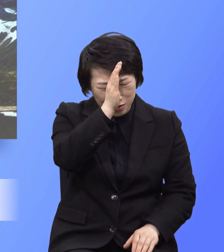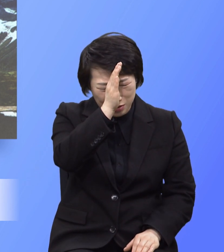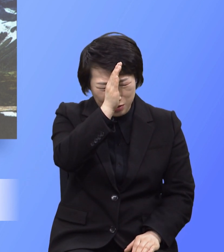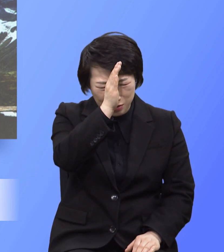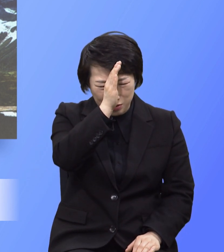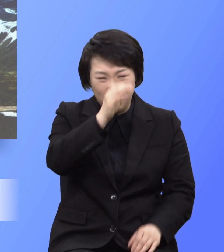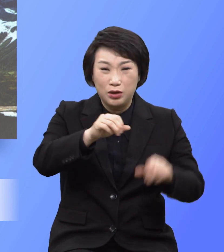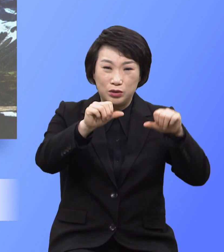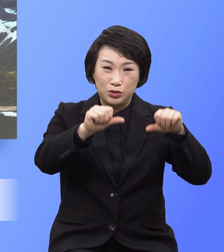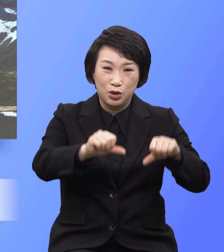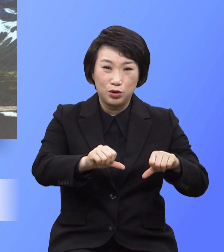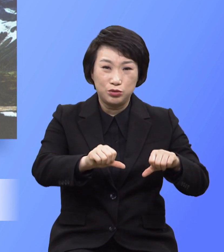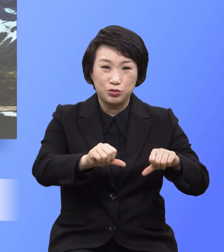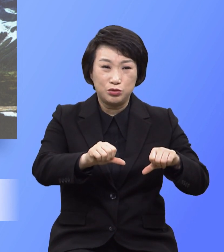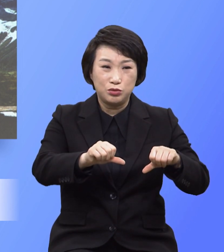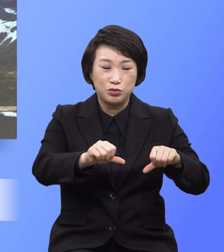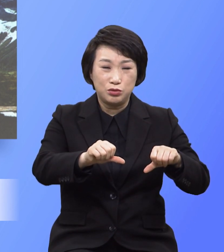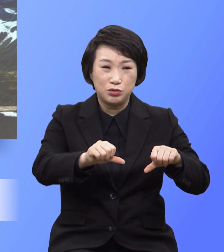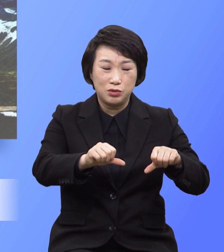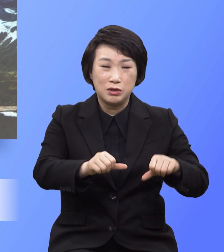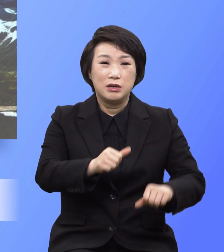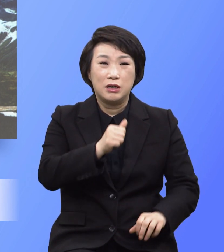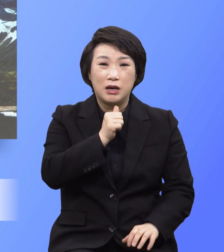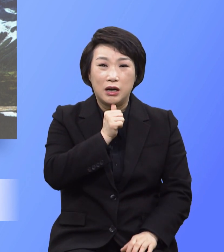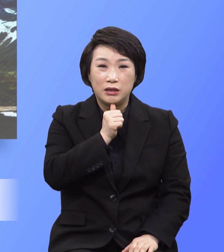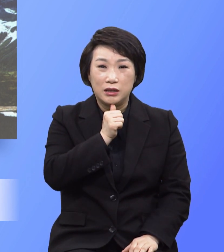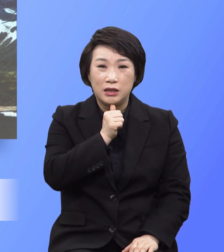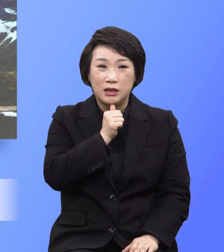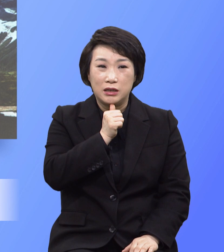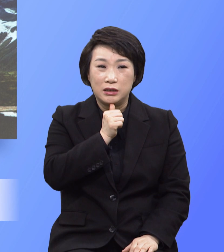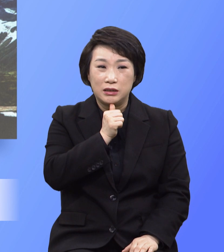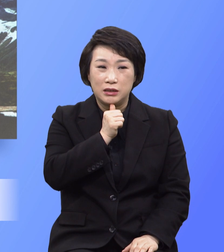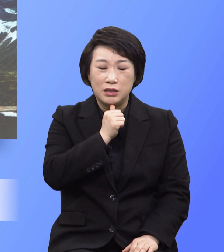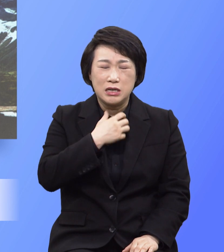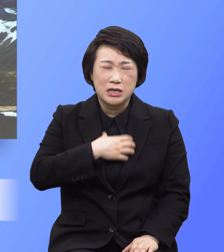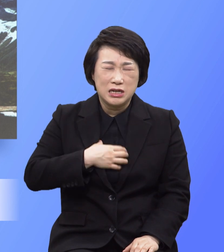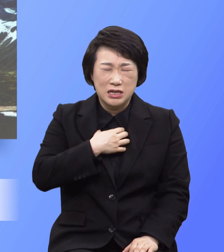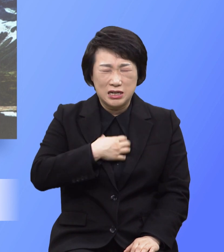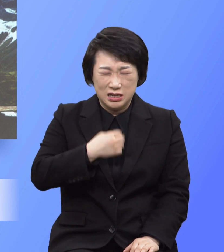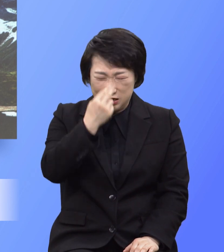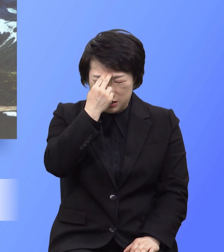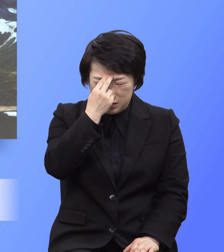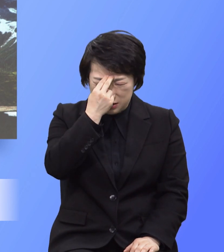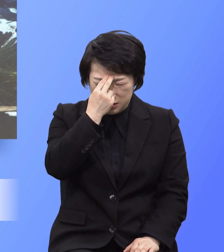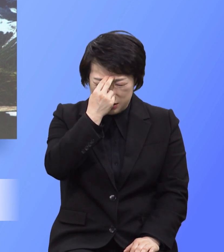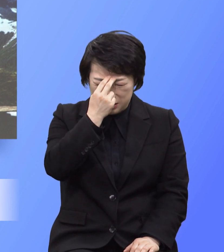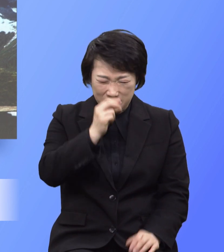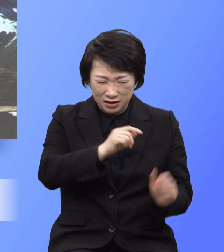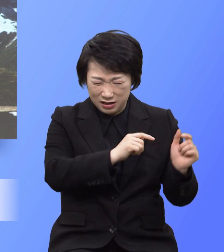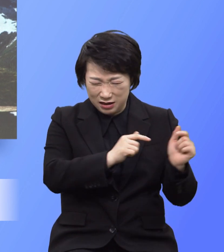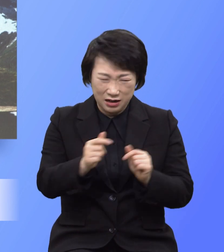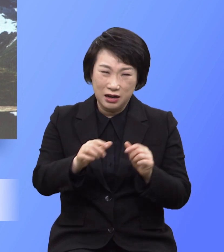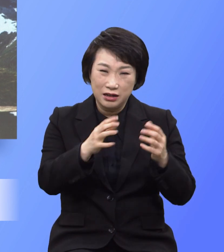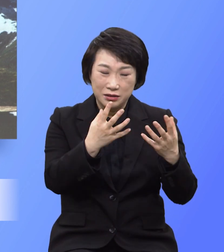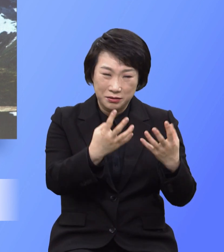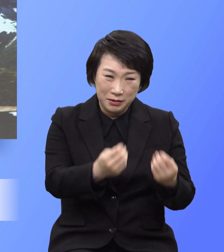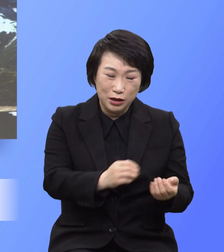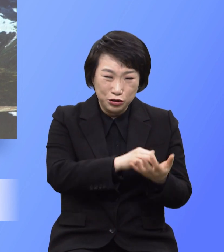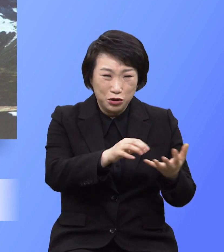질병과 저주와 가난과 염려, 근심, 걱정,